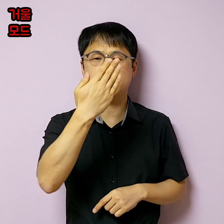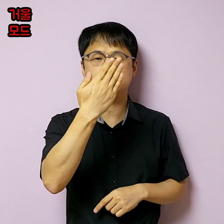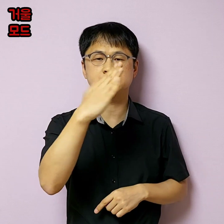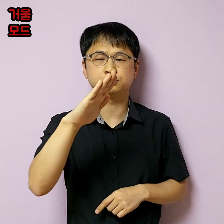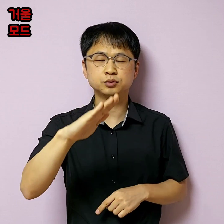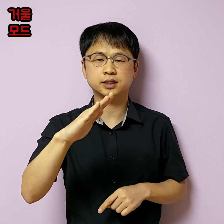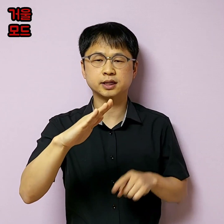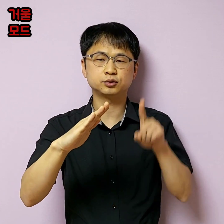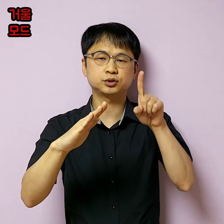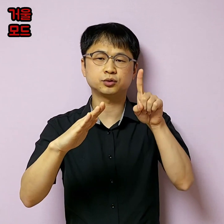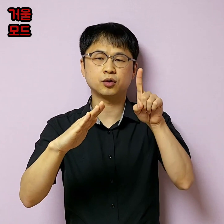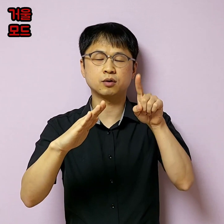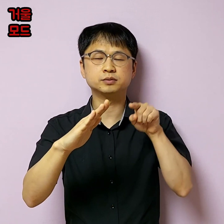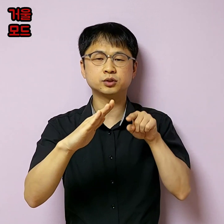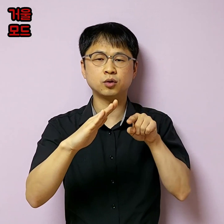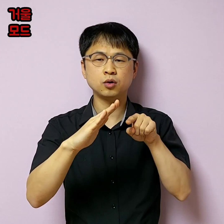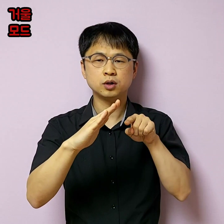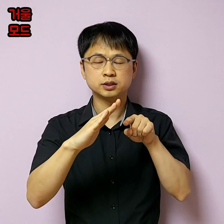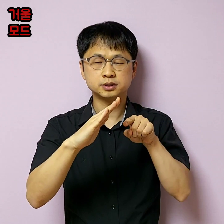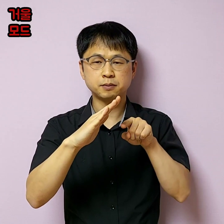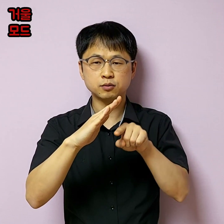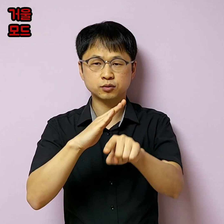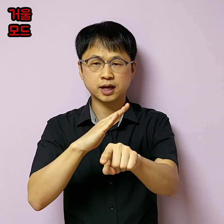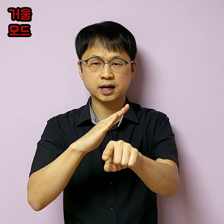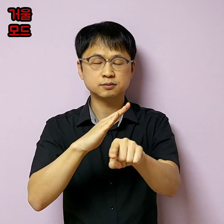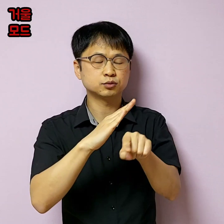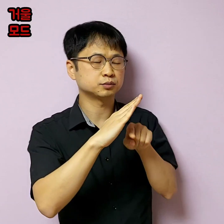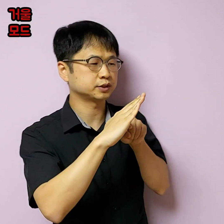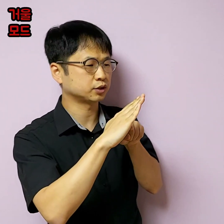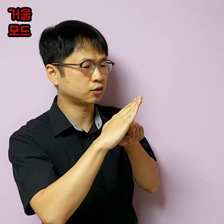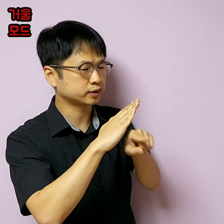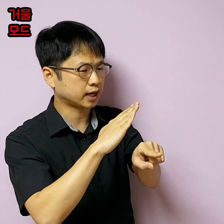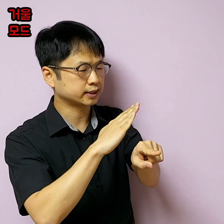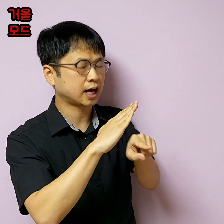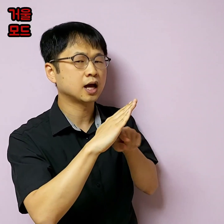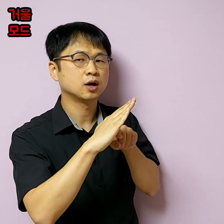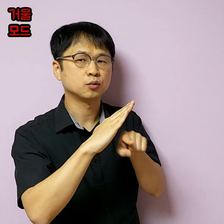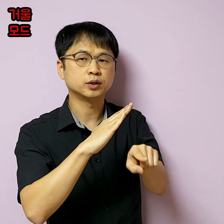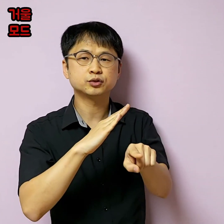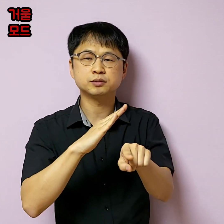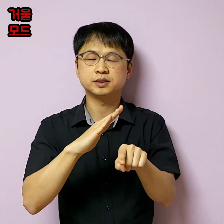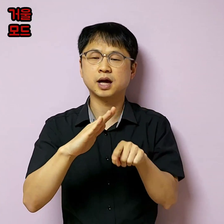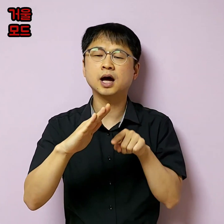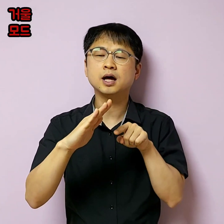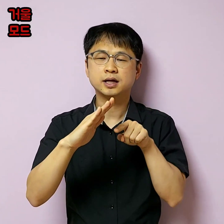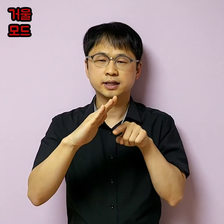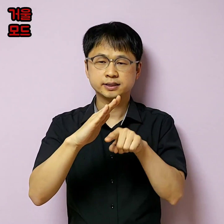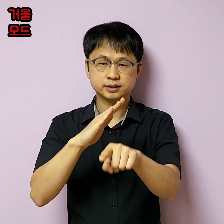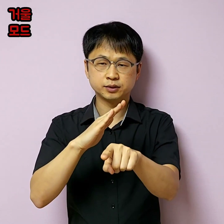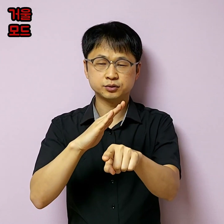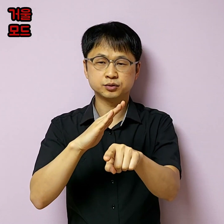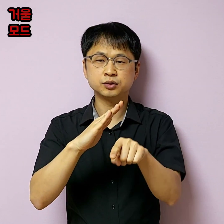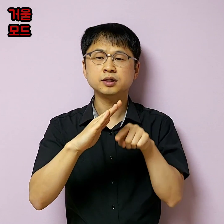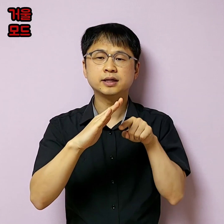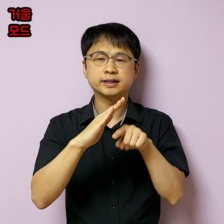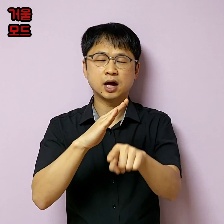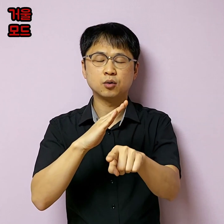모양 지붕을 하나 해주시고요. 검지로 집 밖으로 나가는 모습이죠. 나가다 외출입니다. 외출